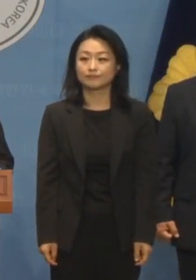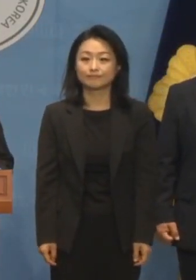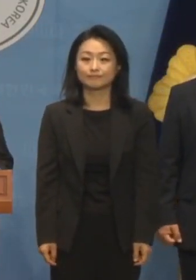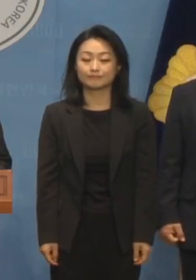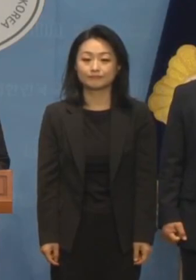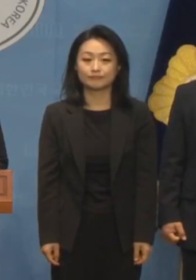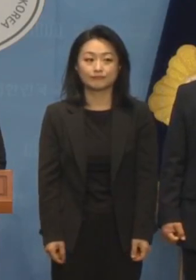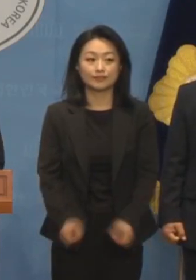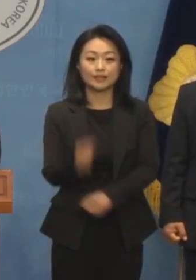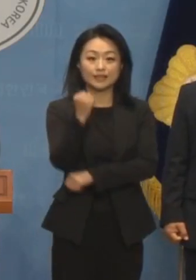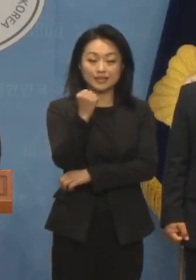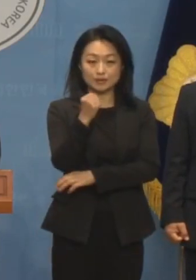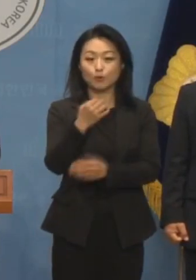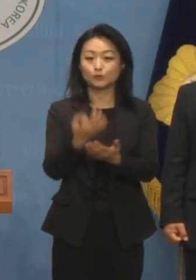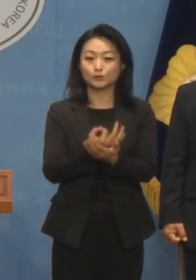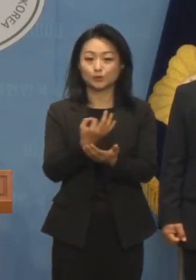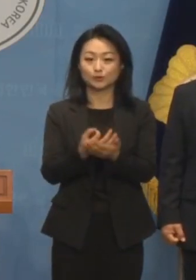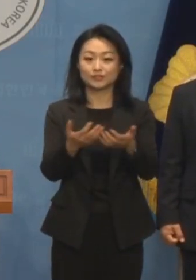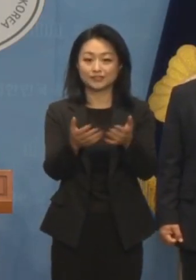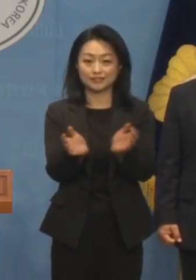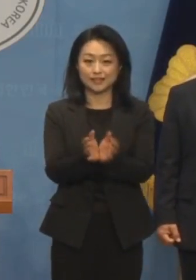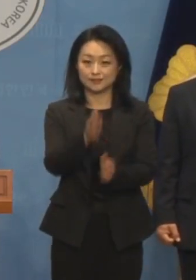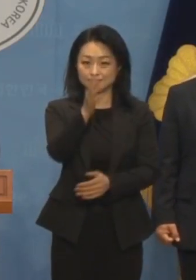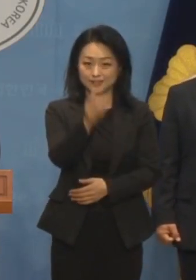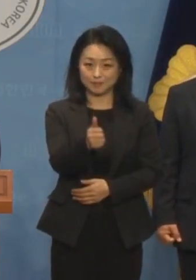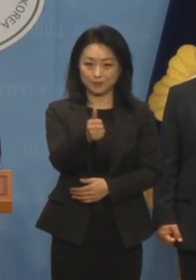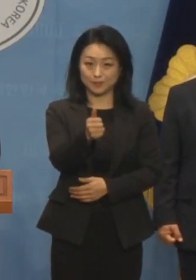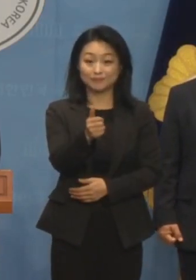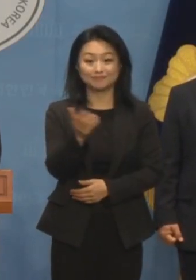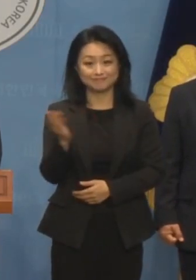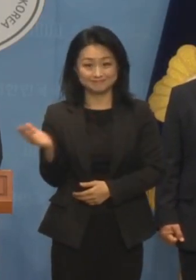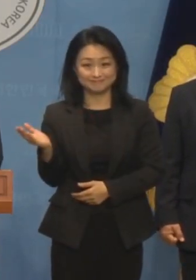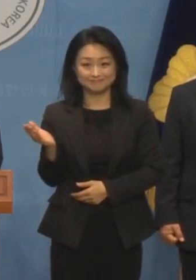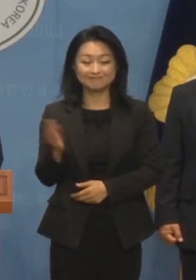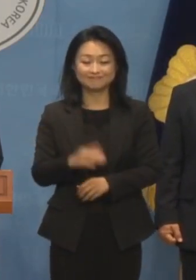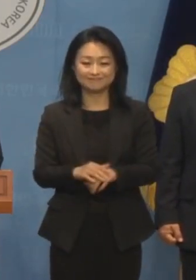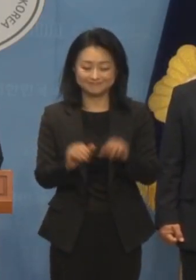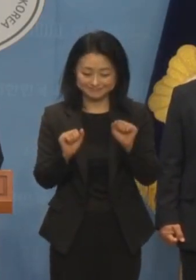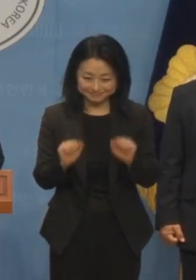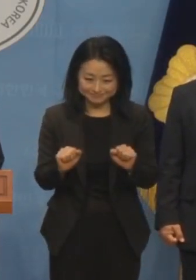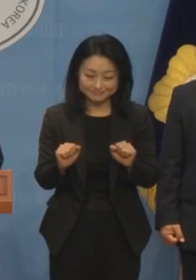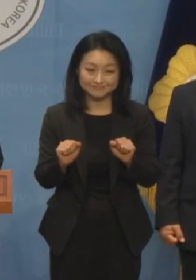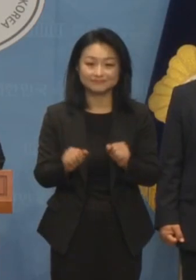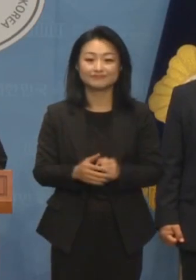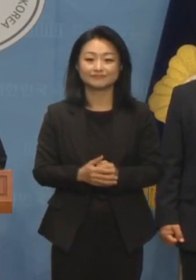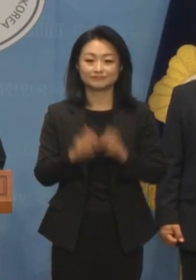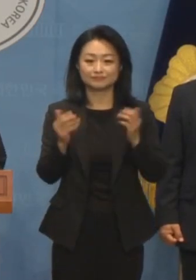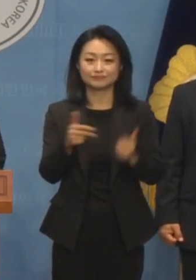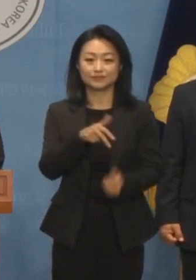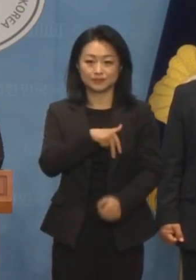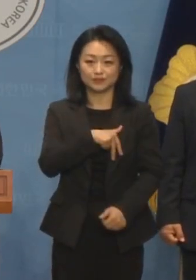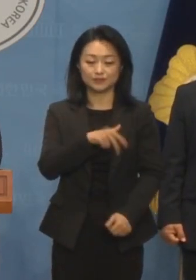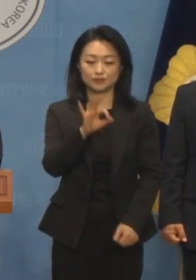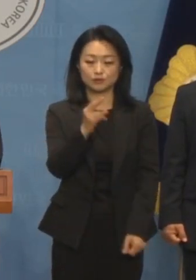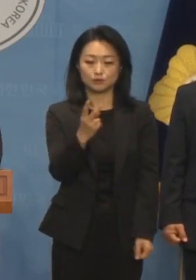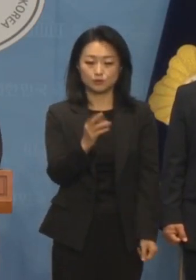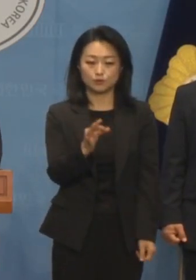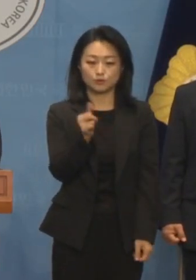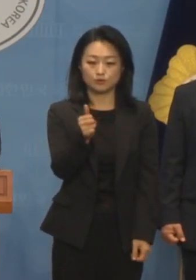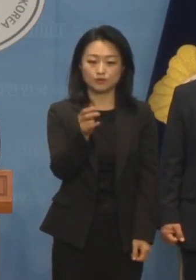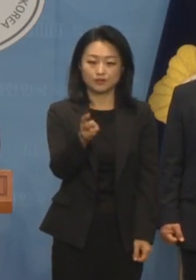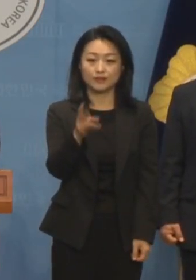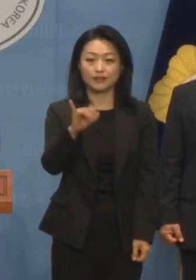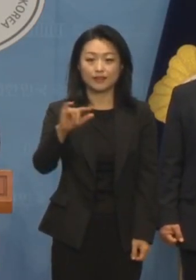네, 기본소득당 신임 당대표로 인사드립니다. 국회의원 용혜인입니다. 오늘